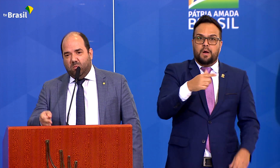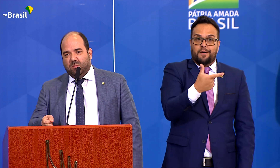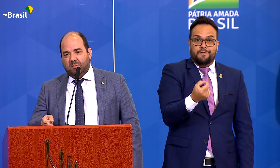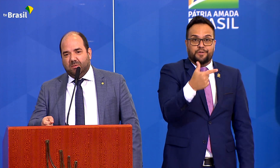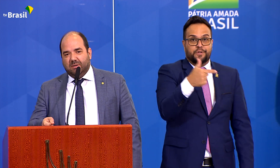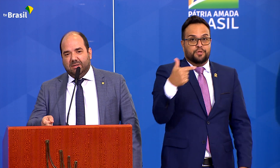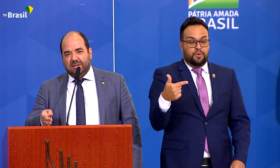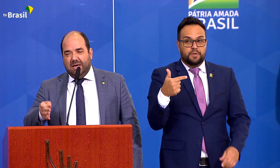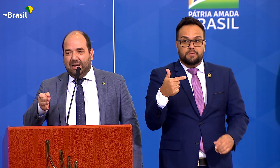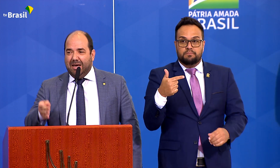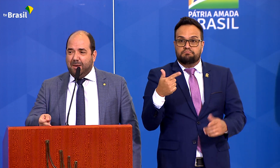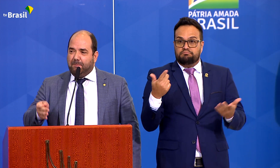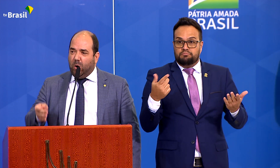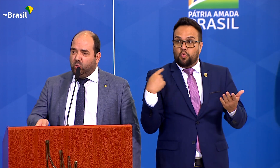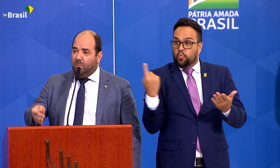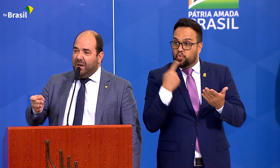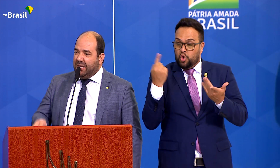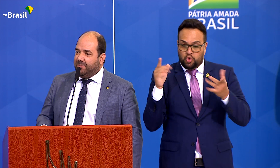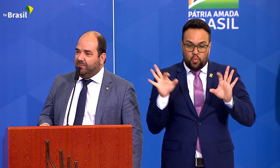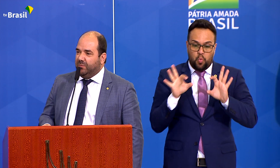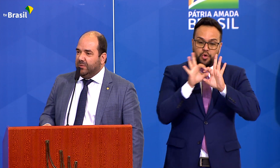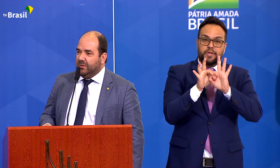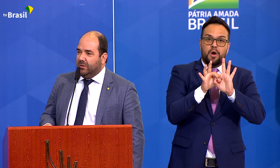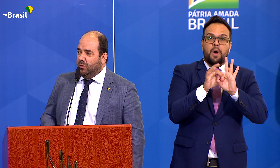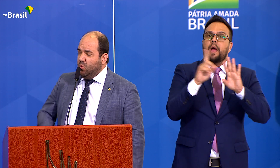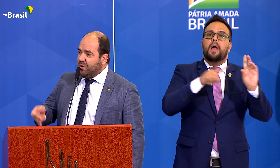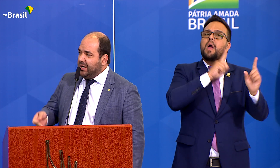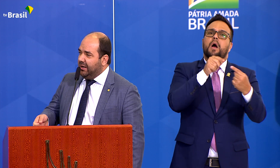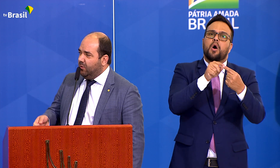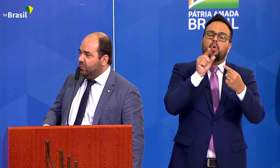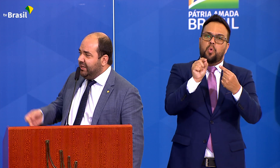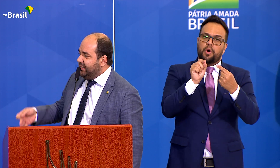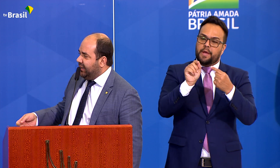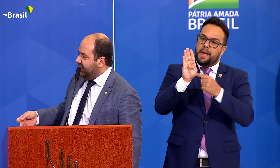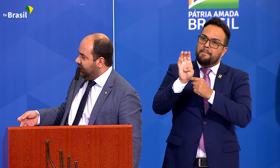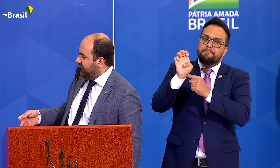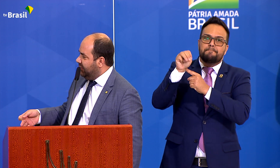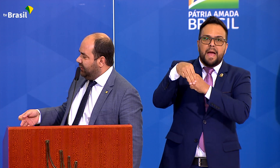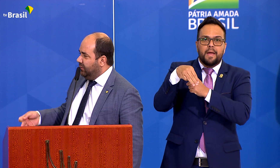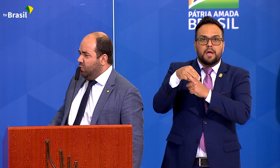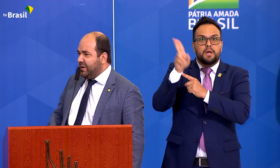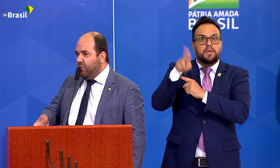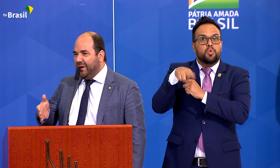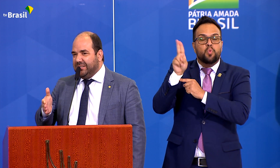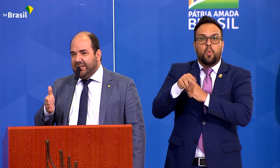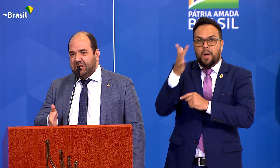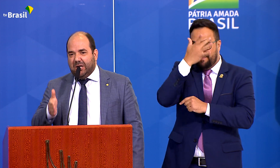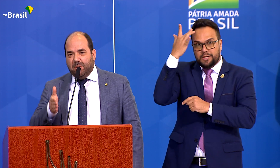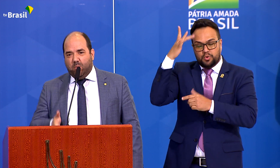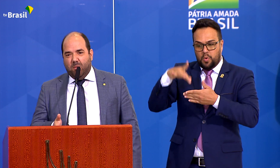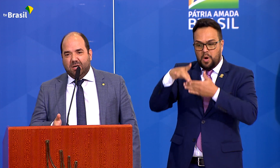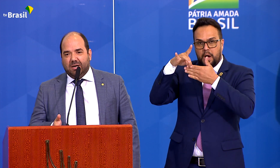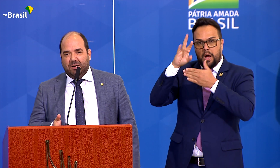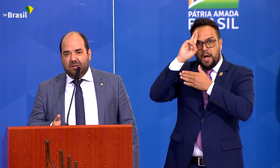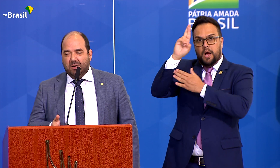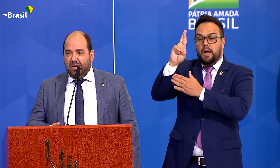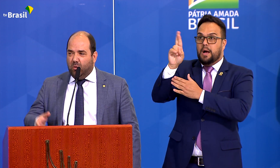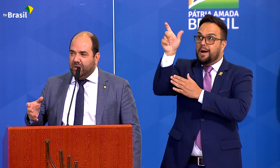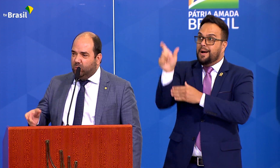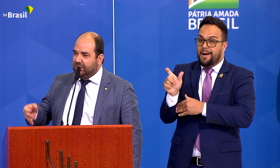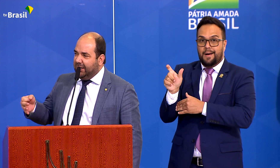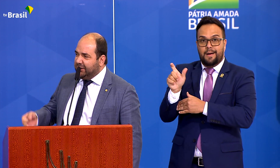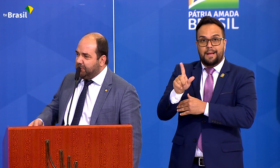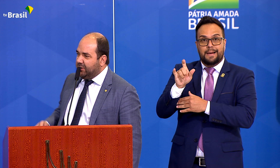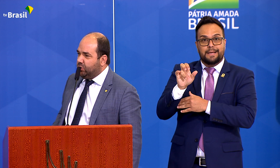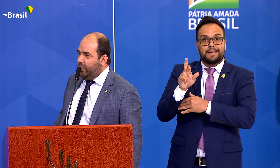essa união ela é em prol do bem nunca um líder nunca um presidente da república